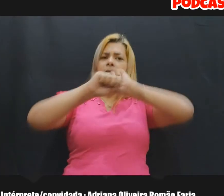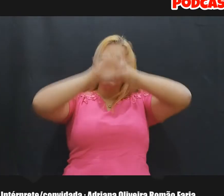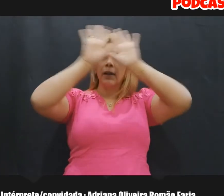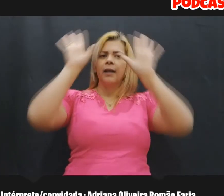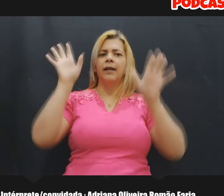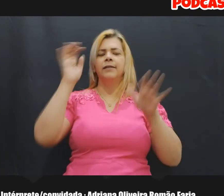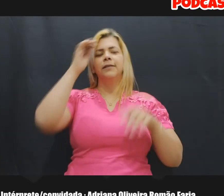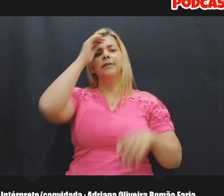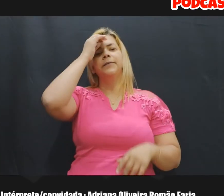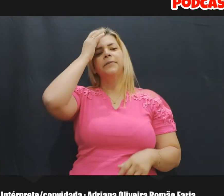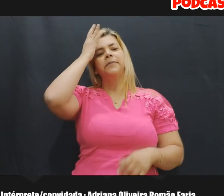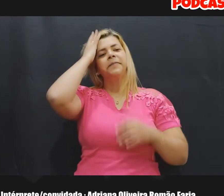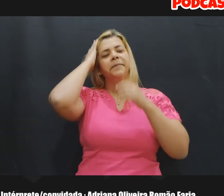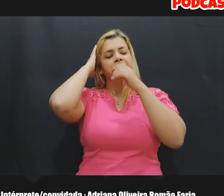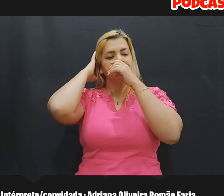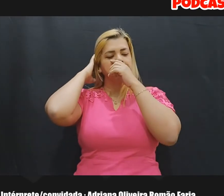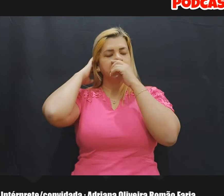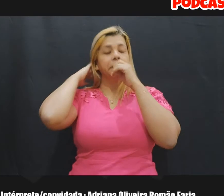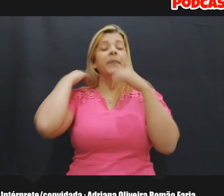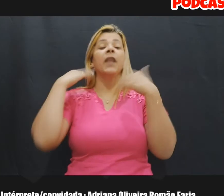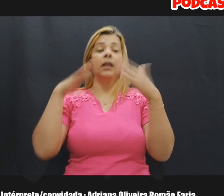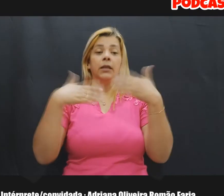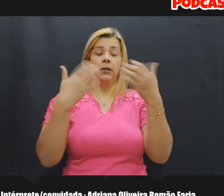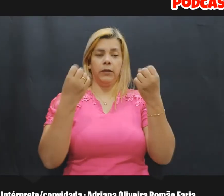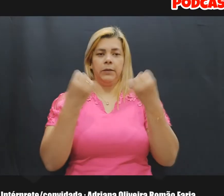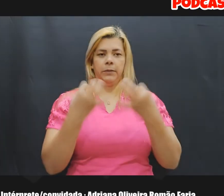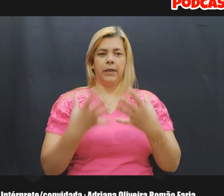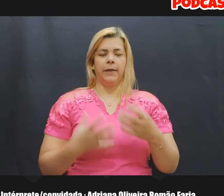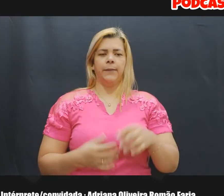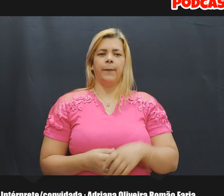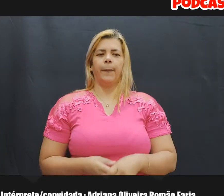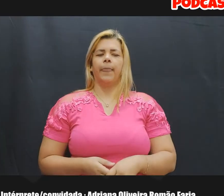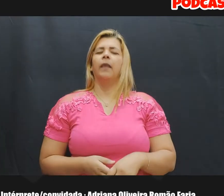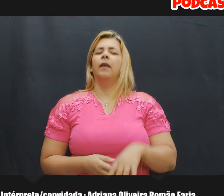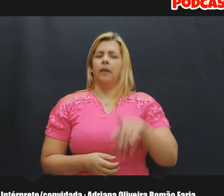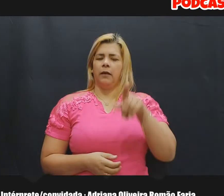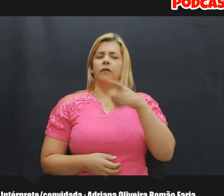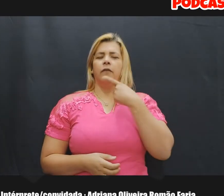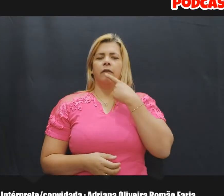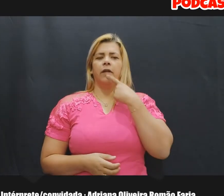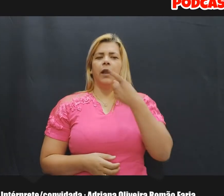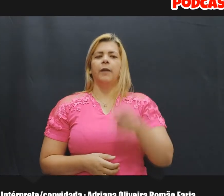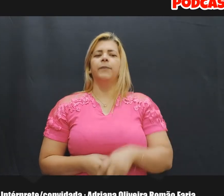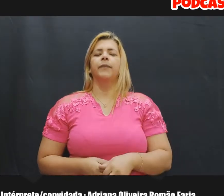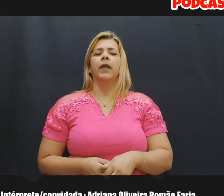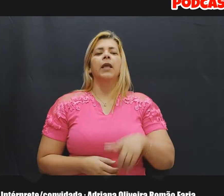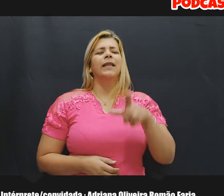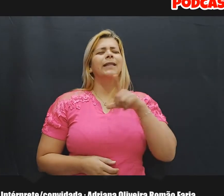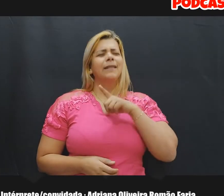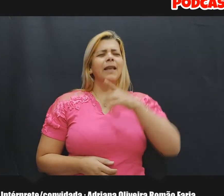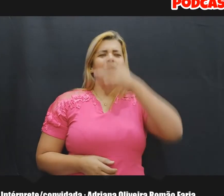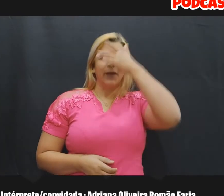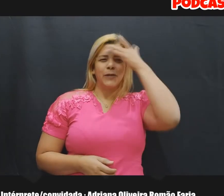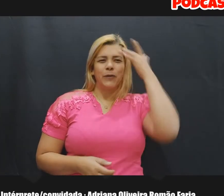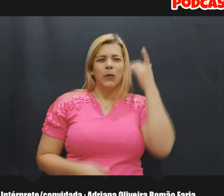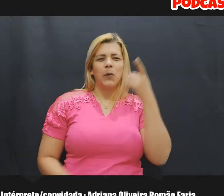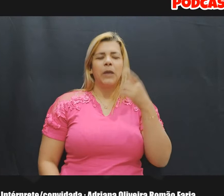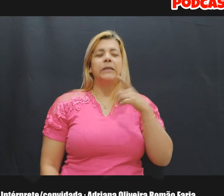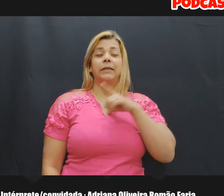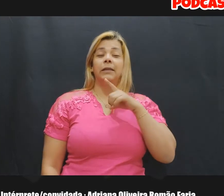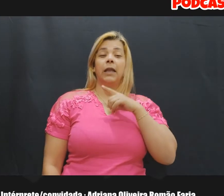favor. Ah, sim, legal. Você tocou num ponto bem interessante que muitas pessoas têm essa